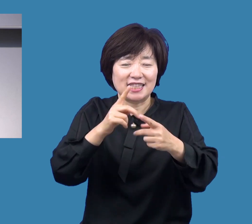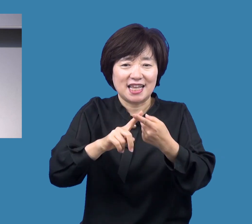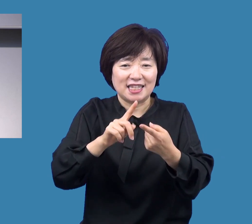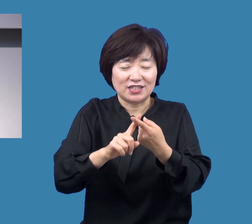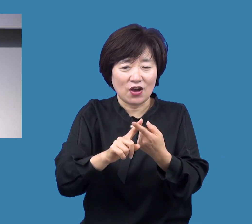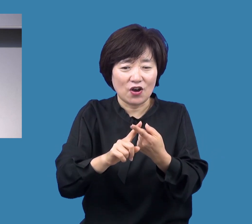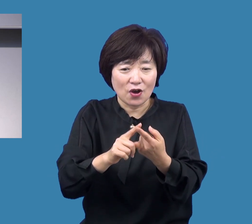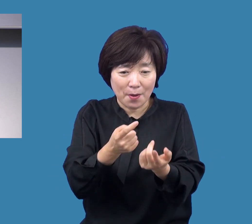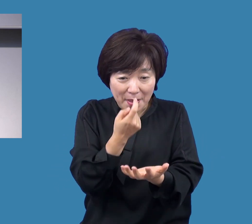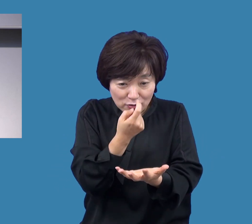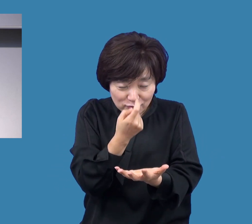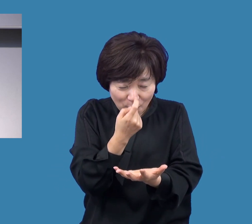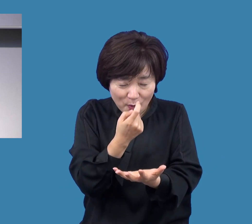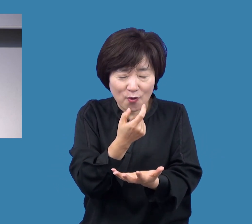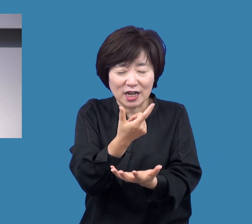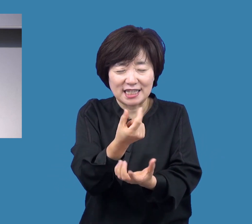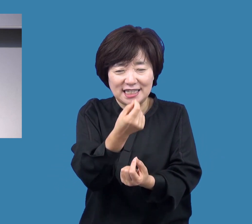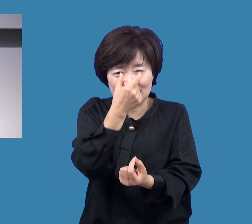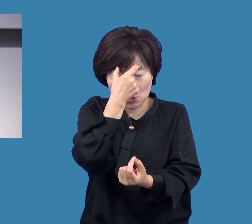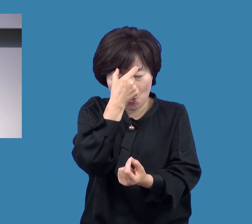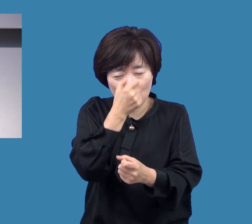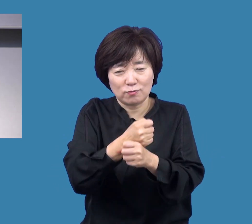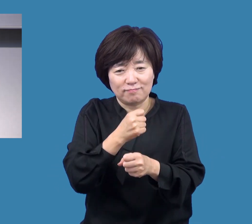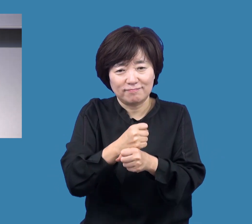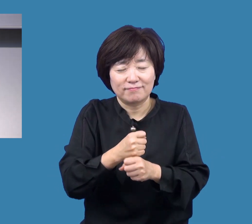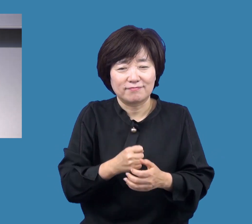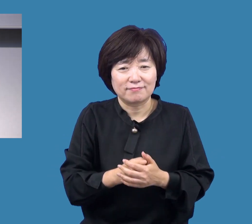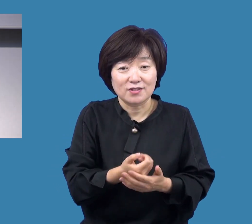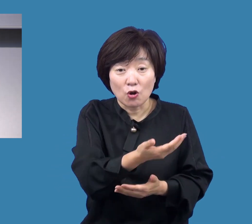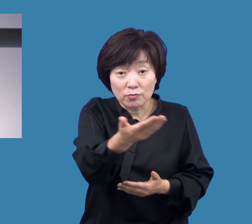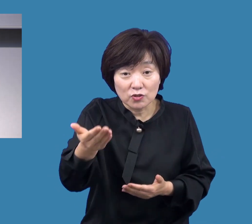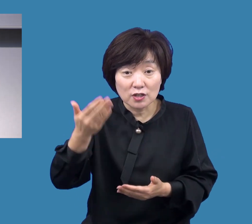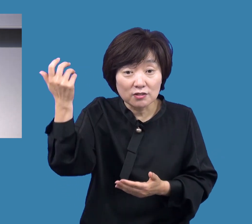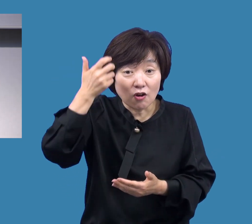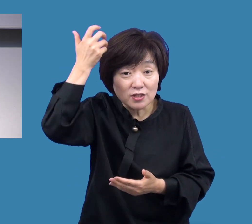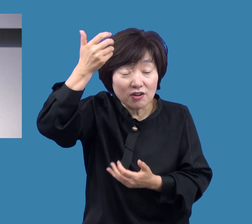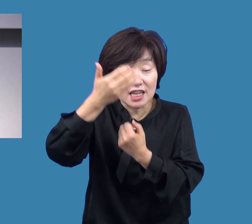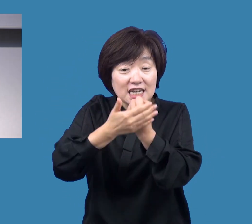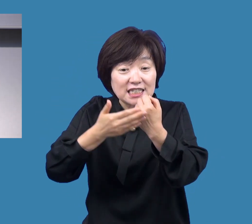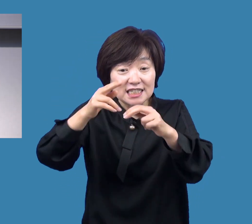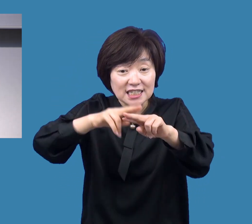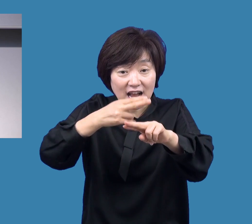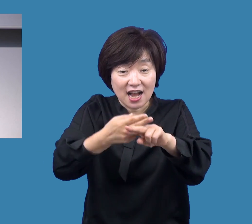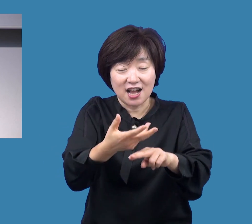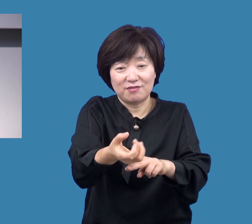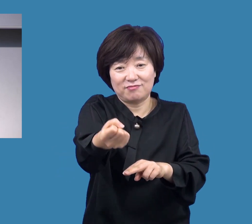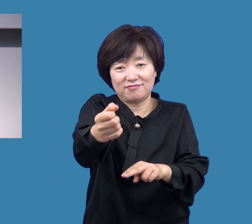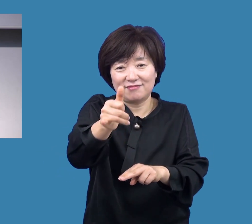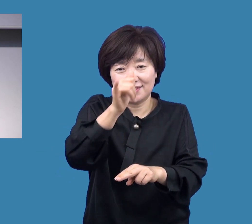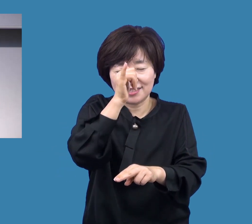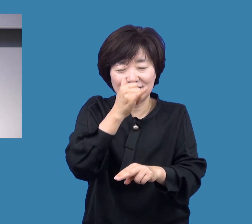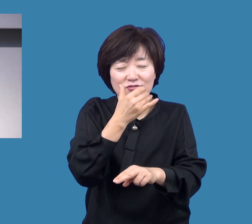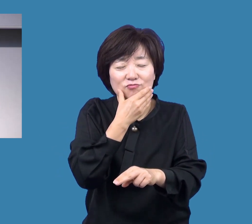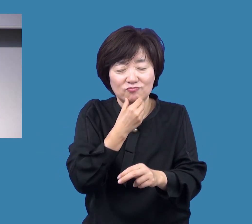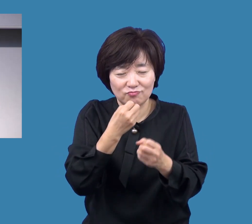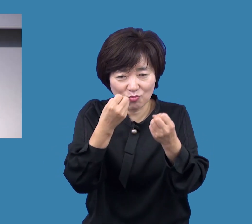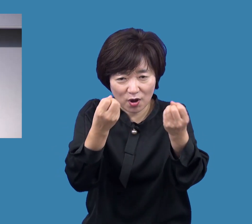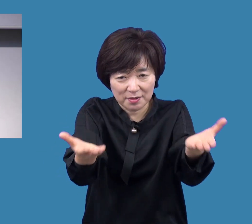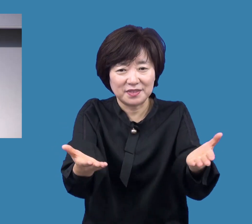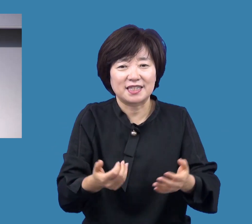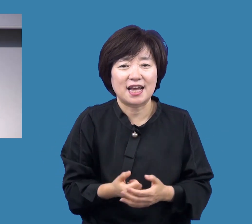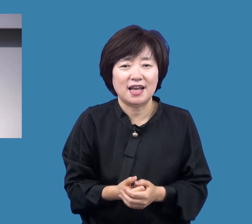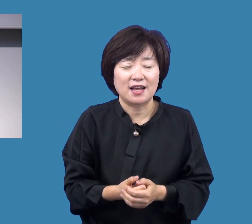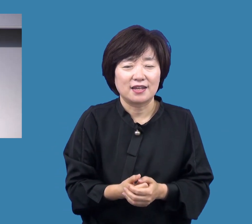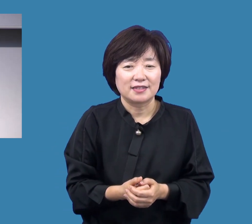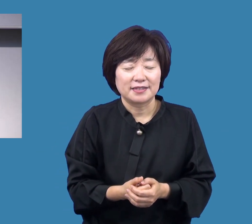기도하는 시간을 가지려고 합니다. 여러분들에게도 성령의 은사들이 풀어지게 되기를 주의 이름으로 축복합니다.